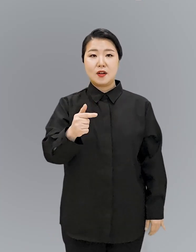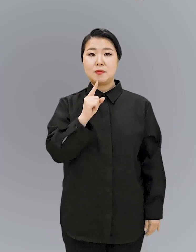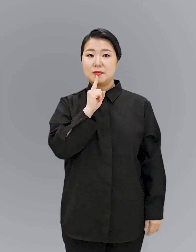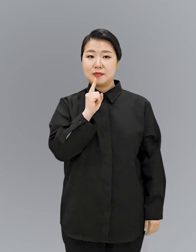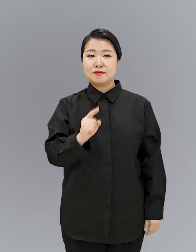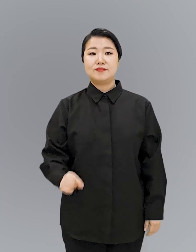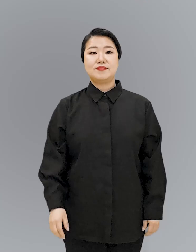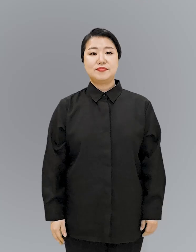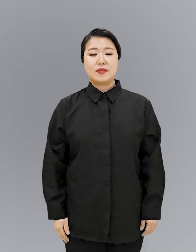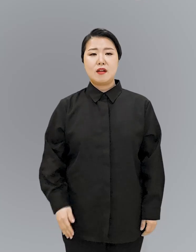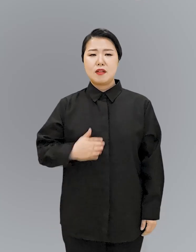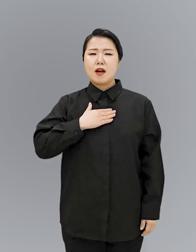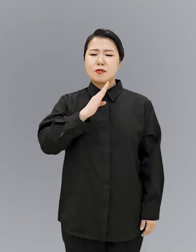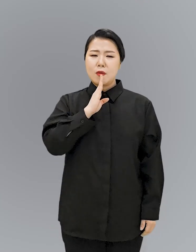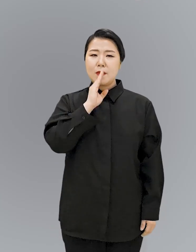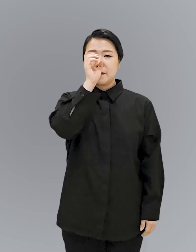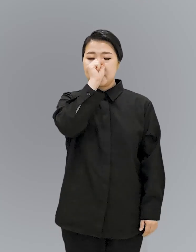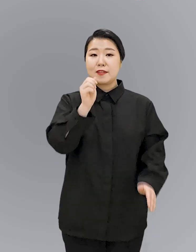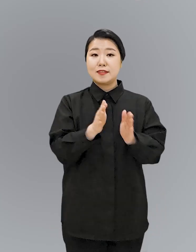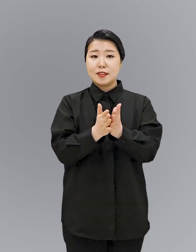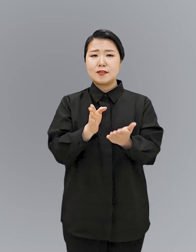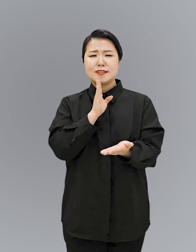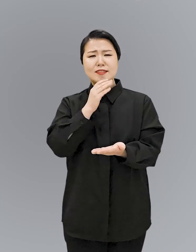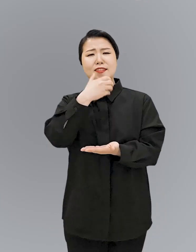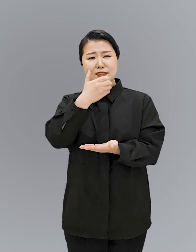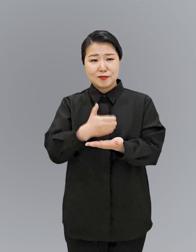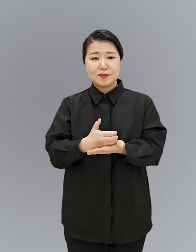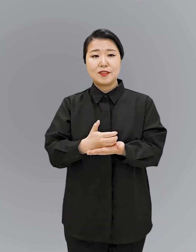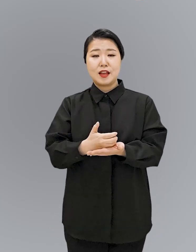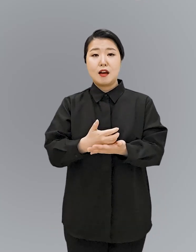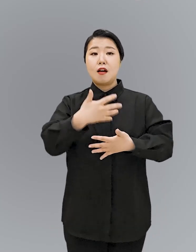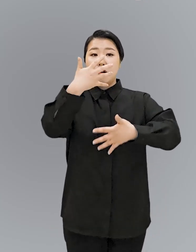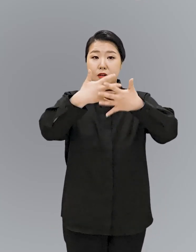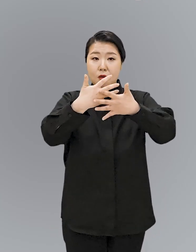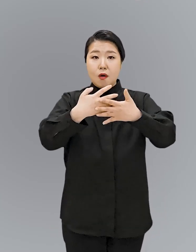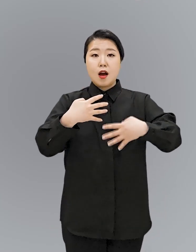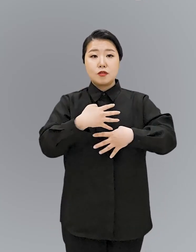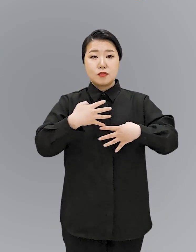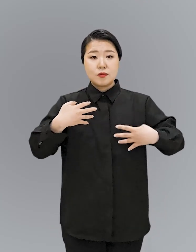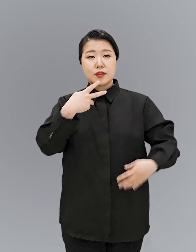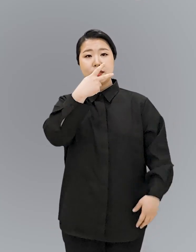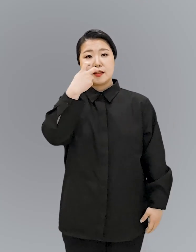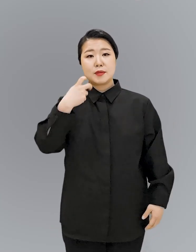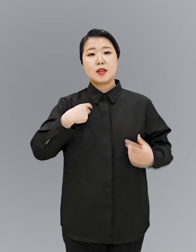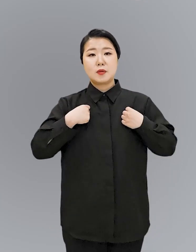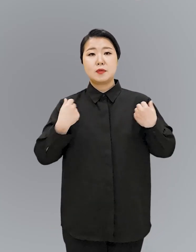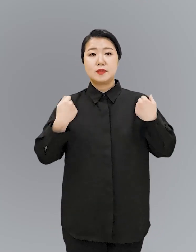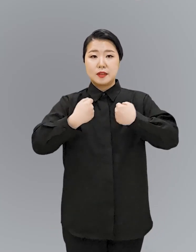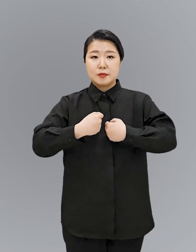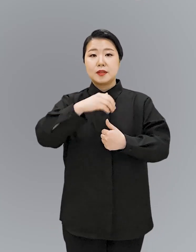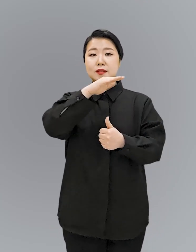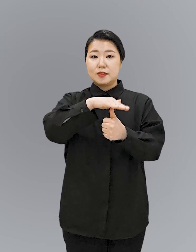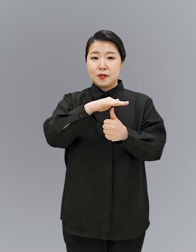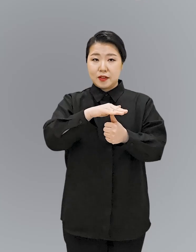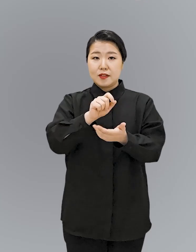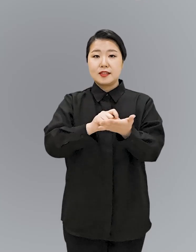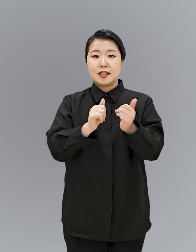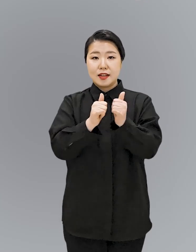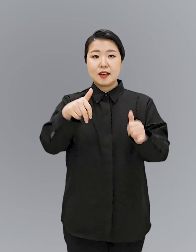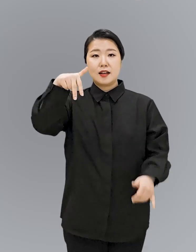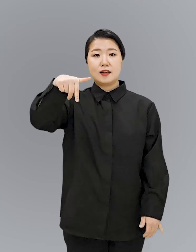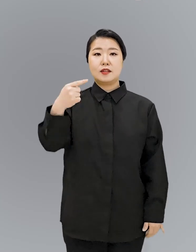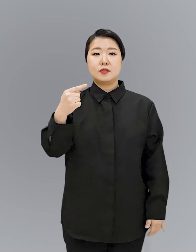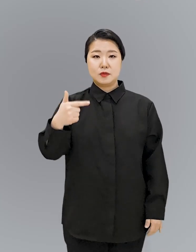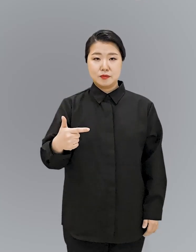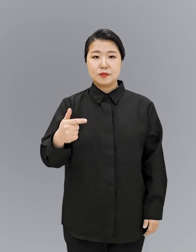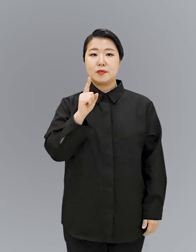맥큐언 작가. 내가 정말 사랑하는 작품이며 정말로 감동적이다. 존 보인, 작가, 영화